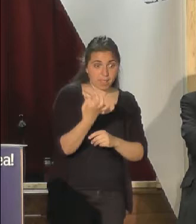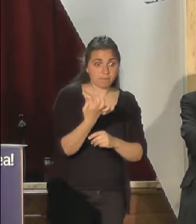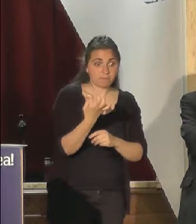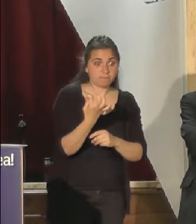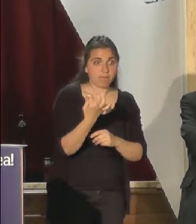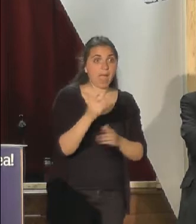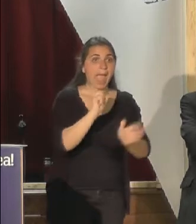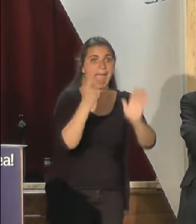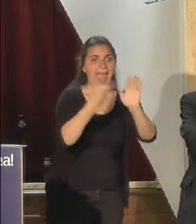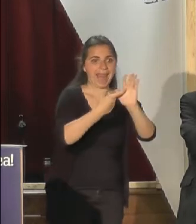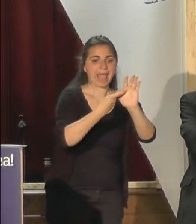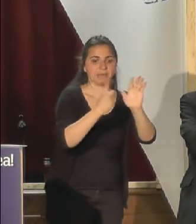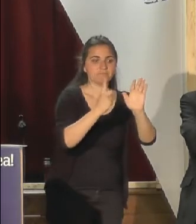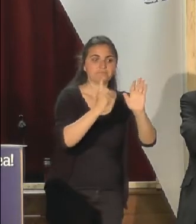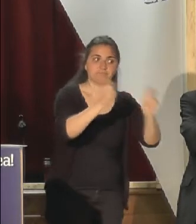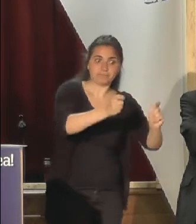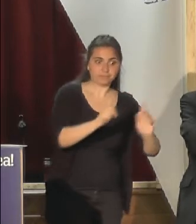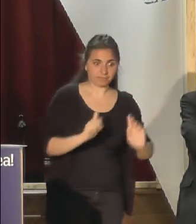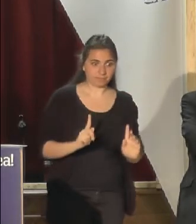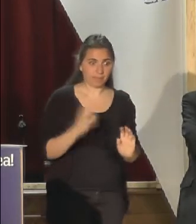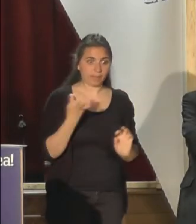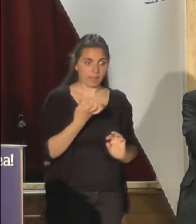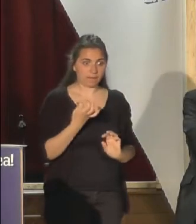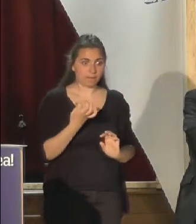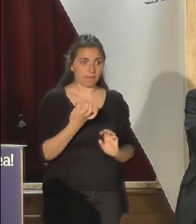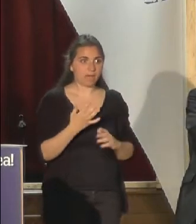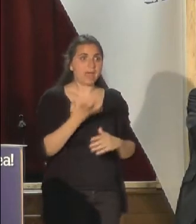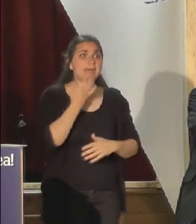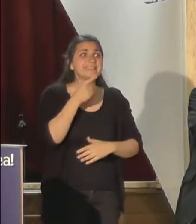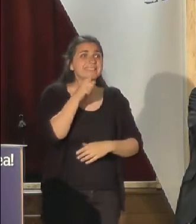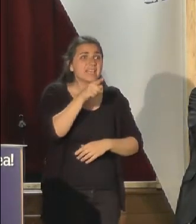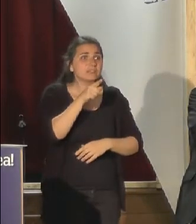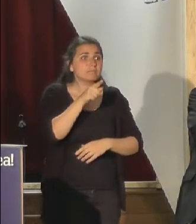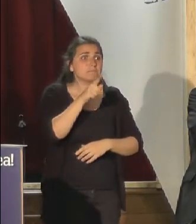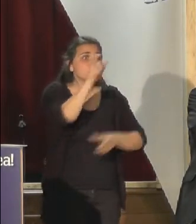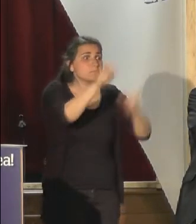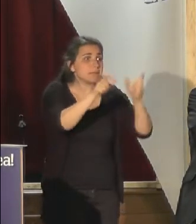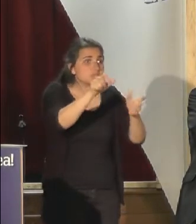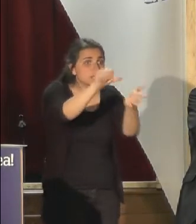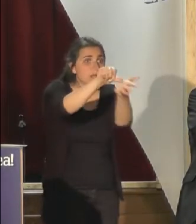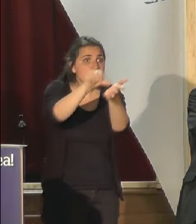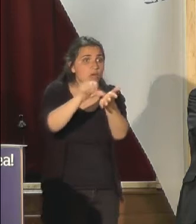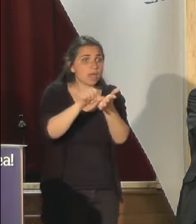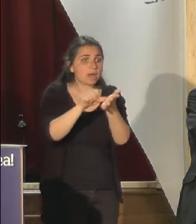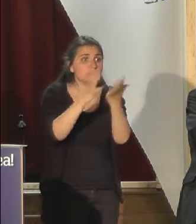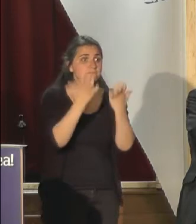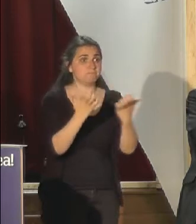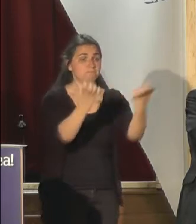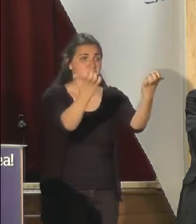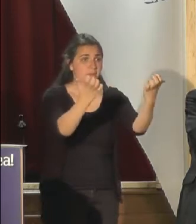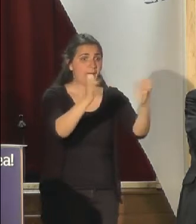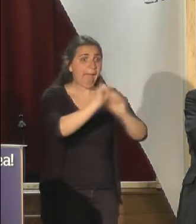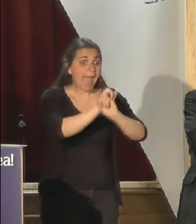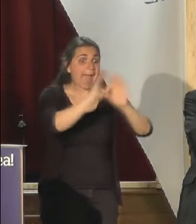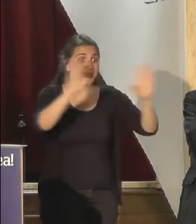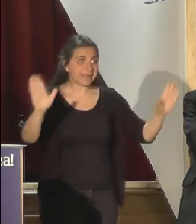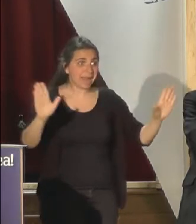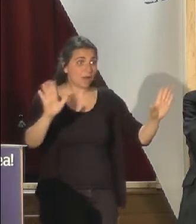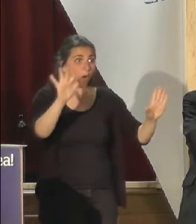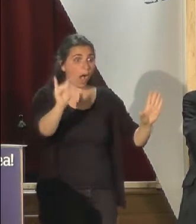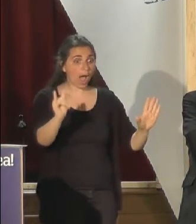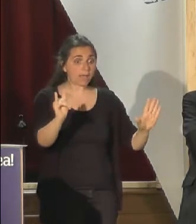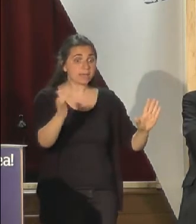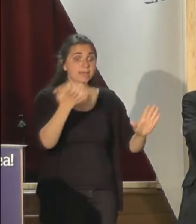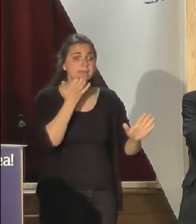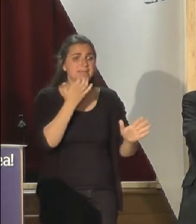penalmente. Se iso estivese claro e a cidadanía exixísemos aos